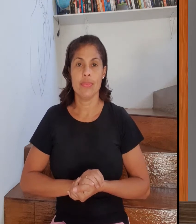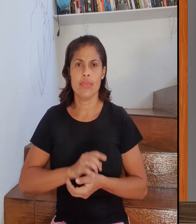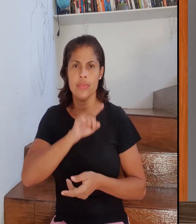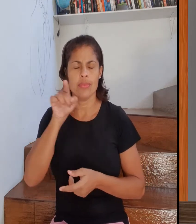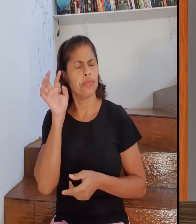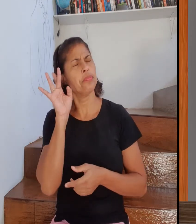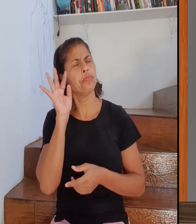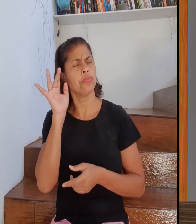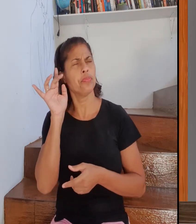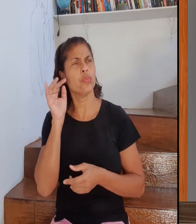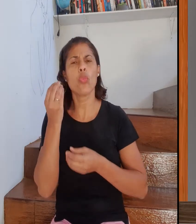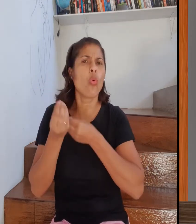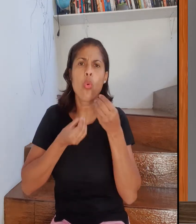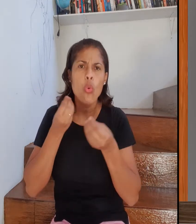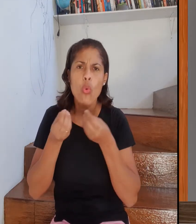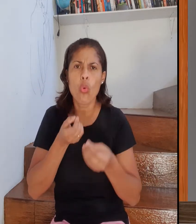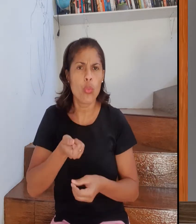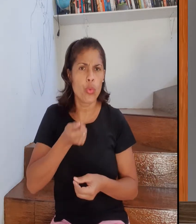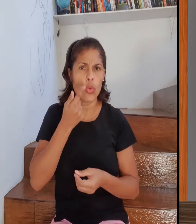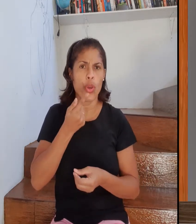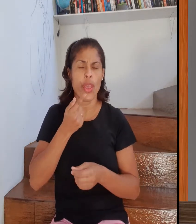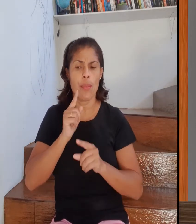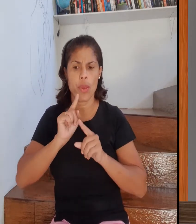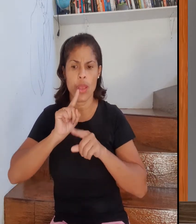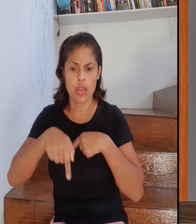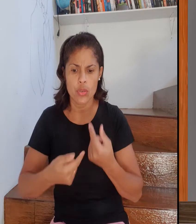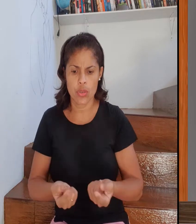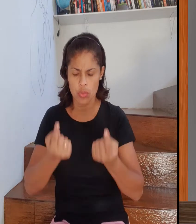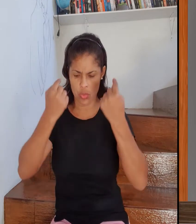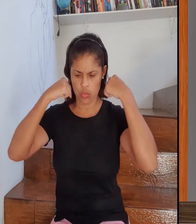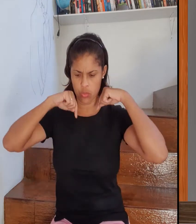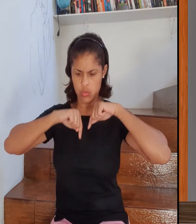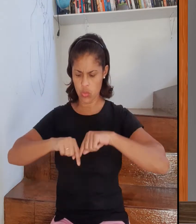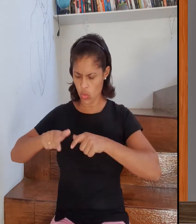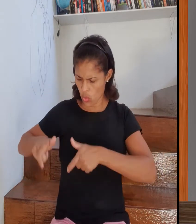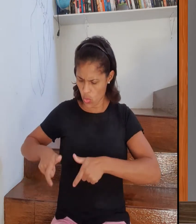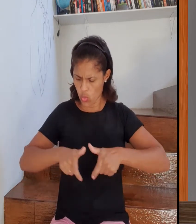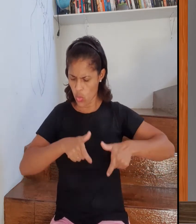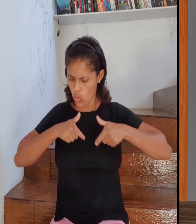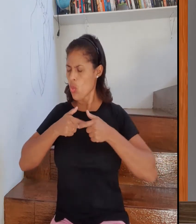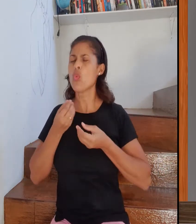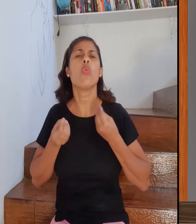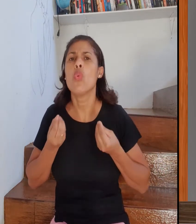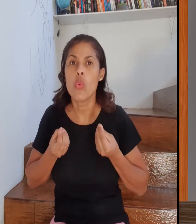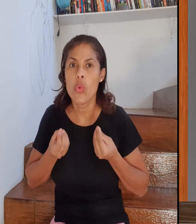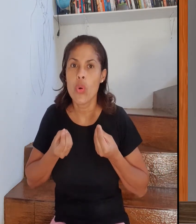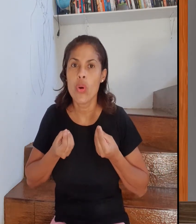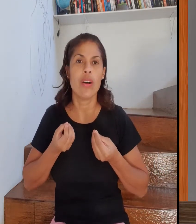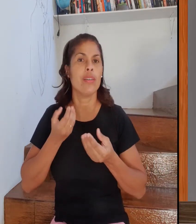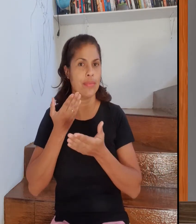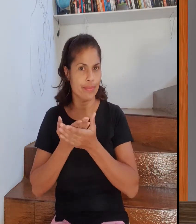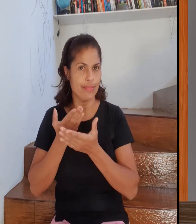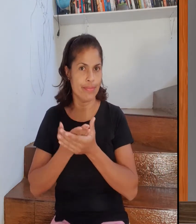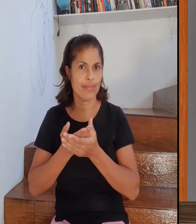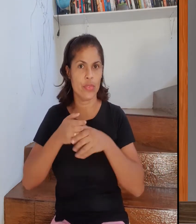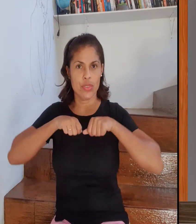Você já se perguntou como um medicamento, após ser administrado, chega ao local de ação? Vamos estudar